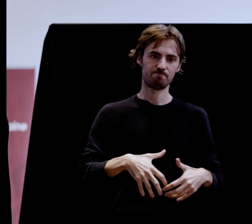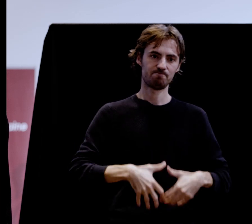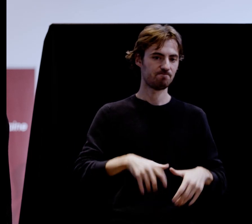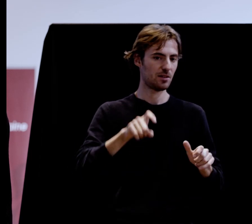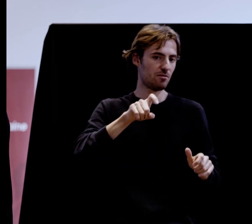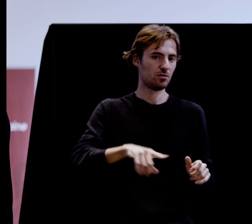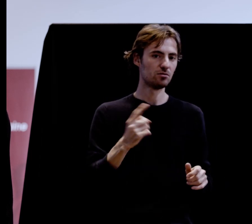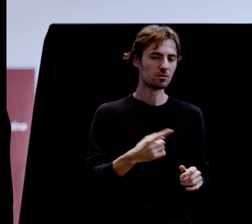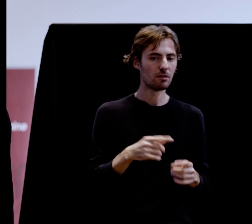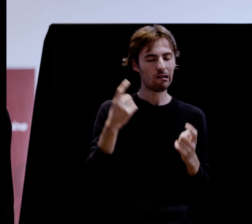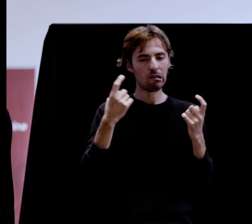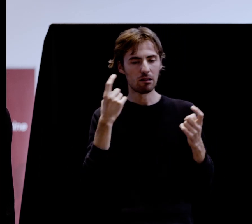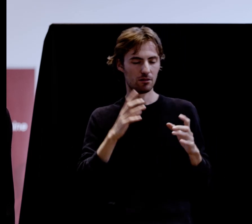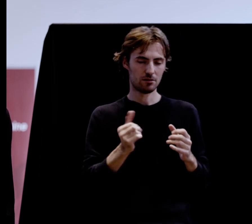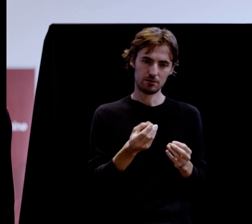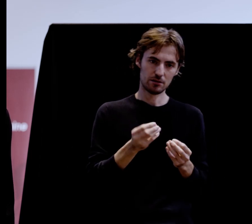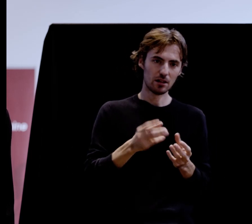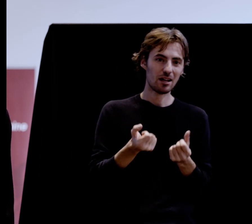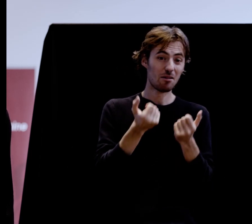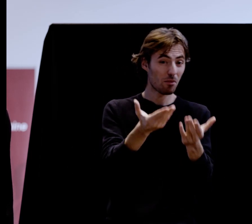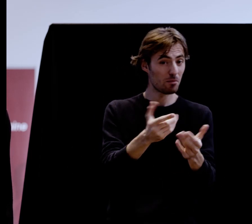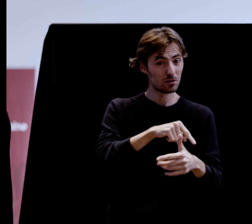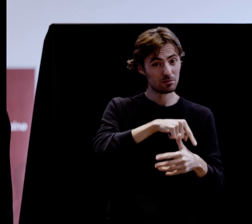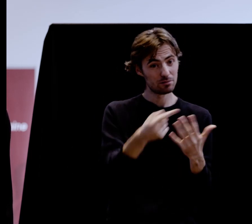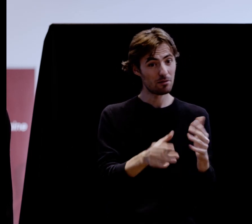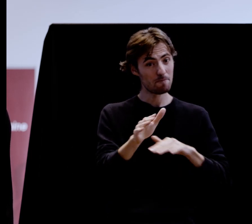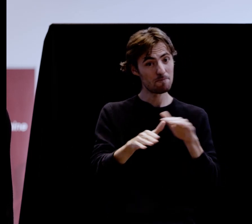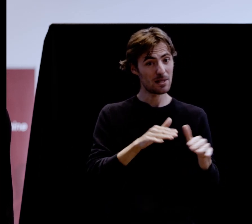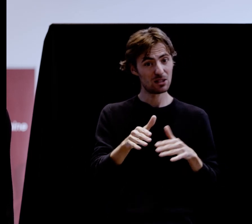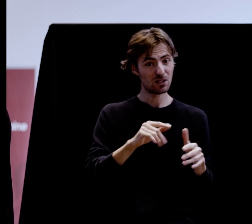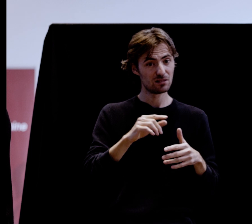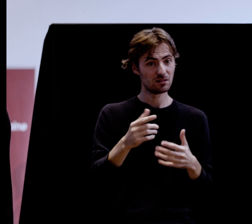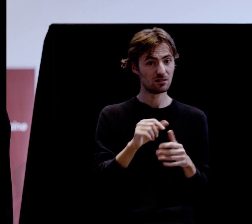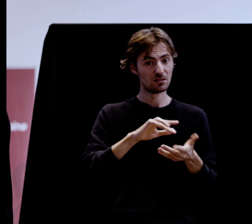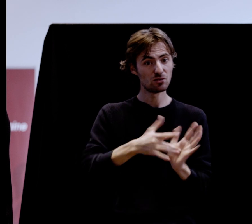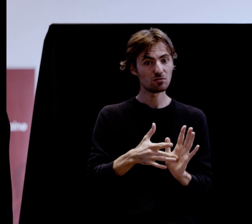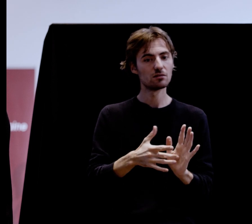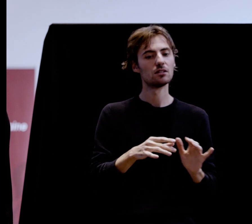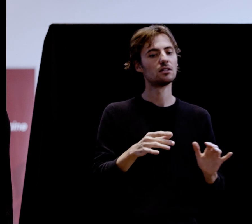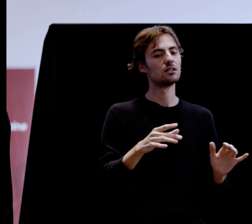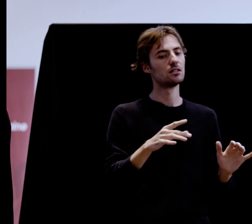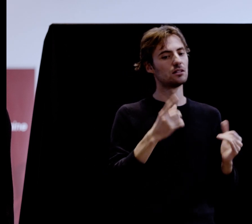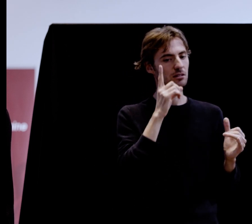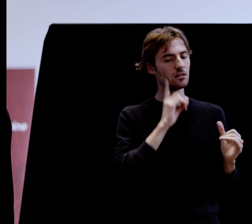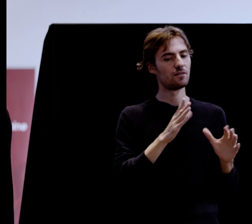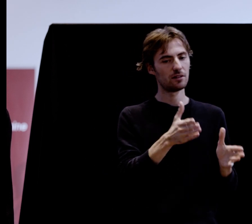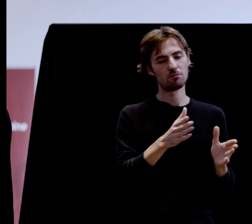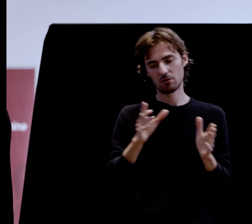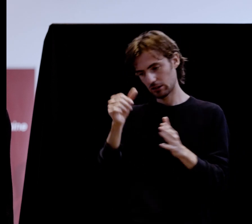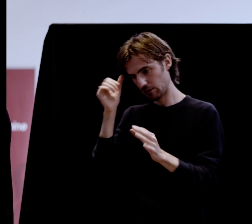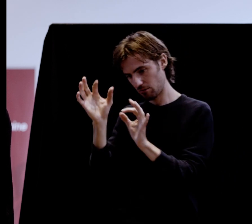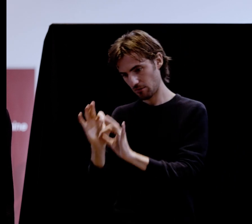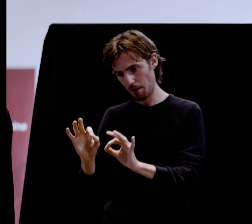question. Et est-ce qu'on peut, du coup, proposer tous les moyens de contraception aux jeunes filles ? Donc là, on ne parle que des jeunes filles. Il n'y a pas de moyens de contraception pour les